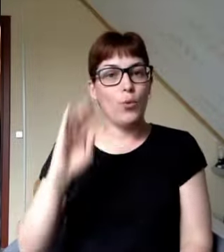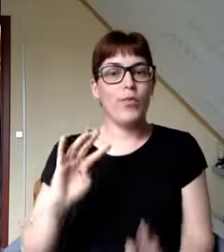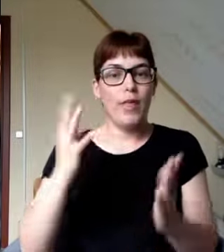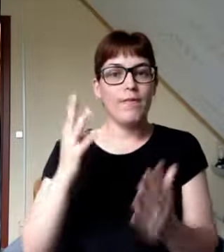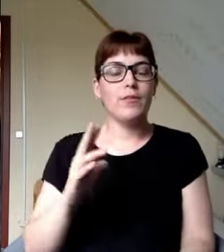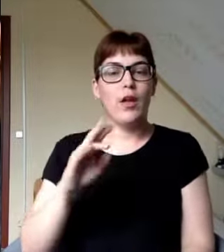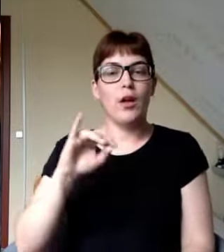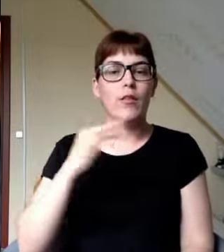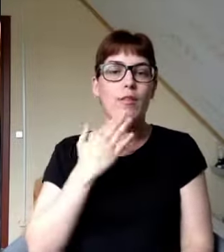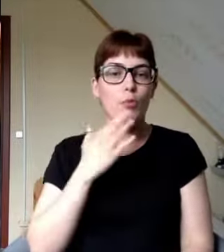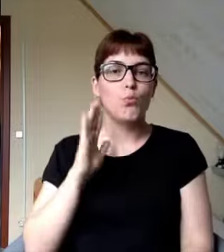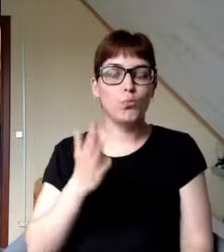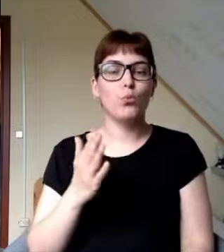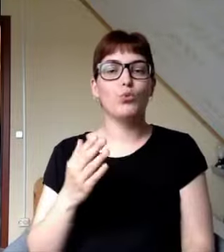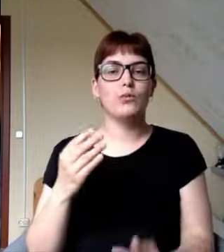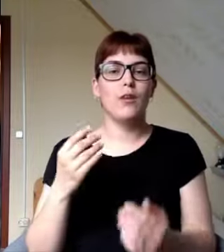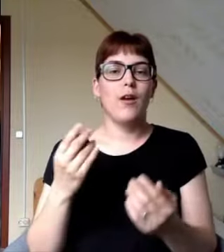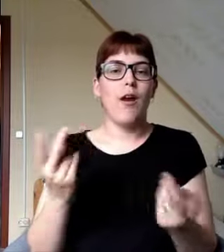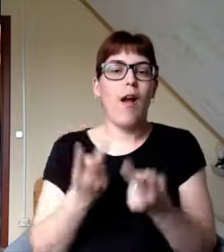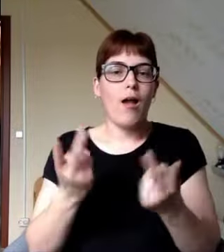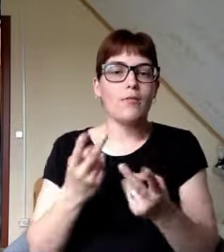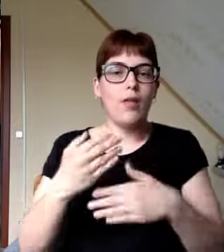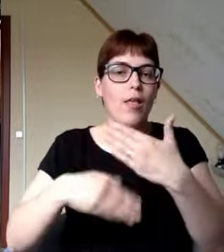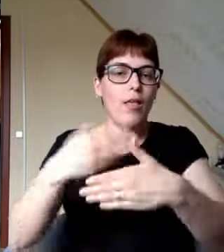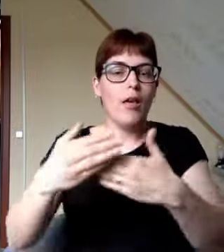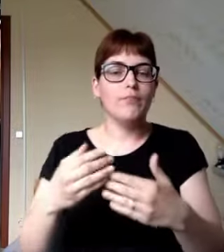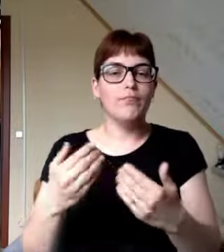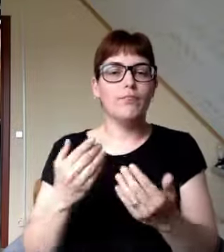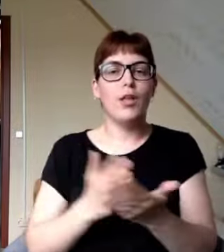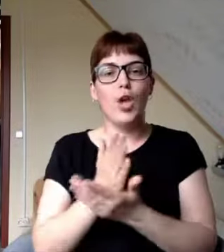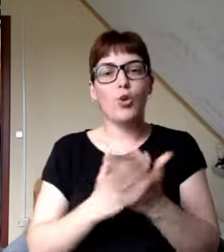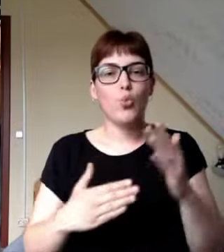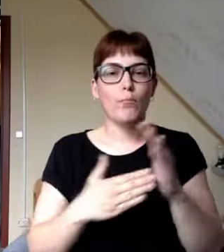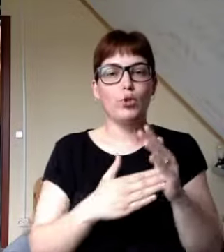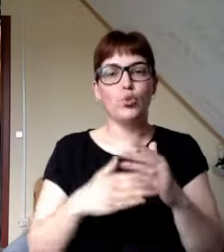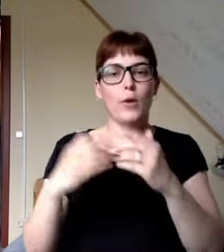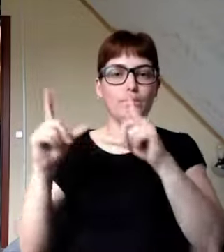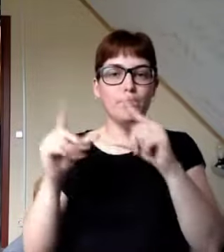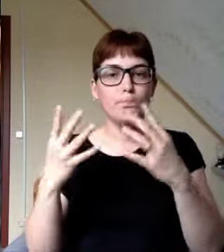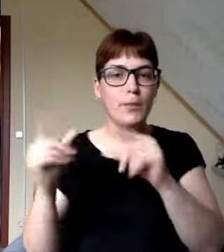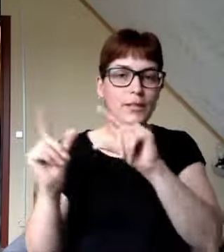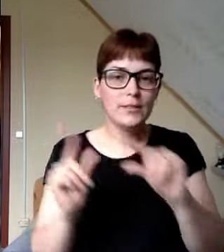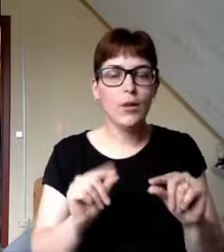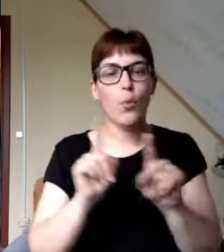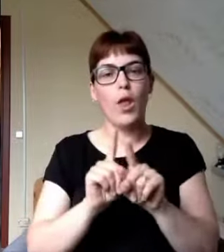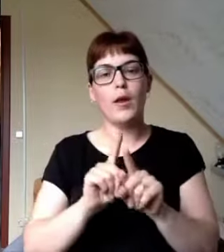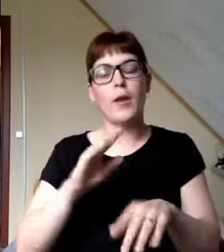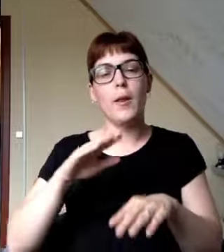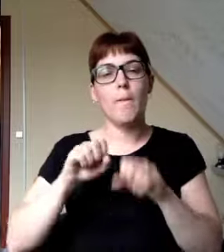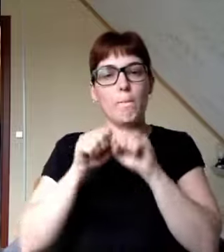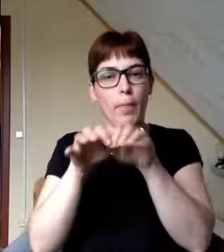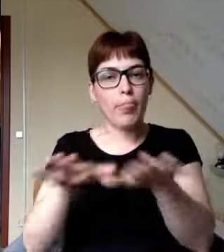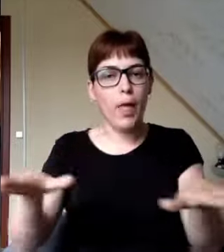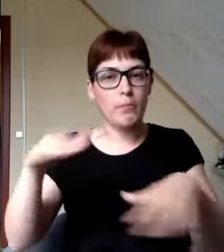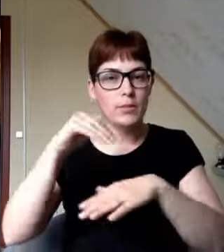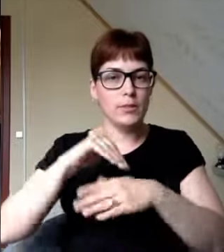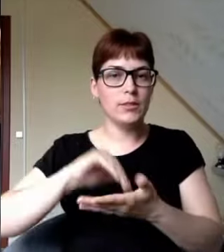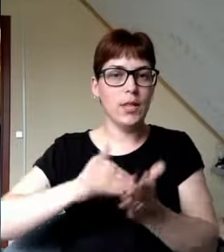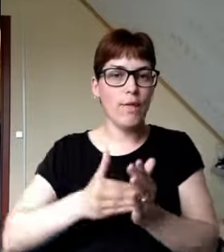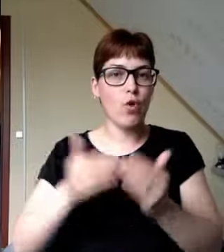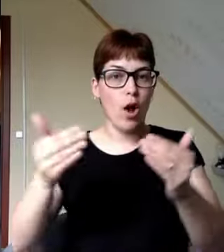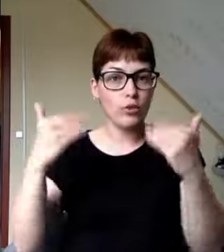kārtie ierobežo mīksnāšana, paties šī pandēmija stāvot un atselešana. Tad, līdz ar